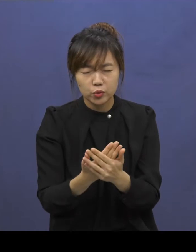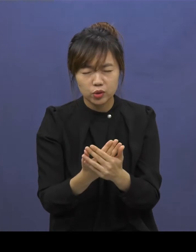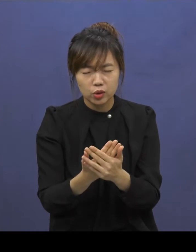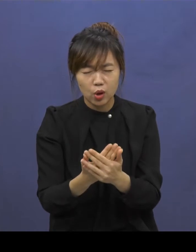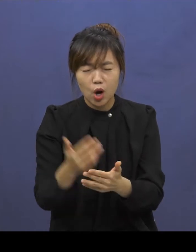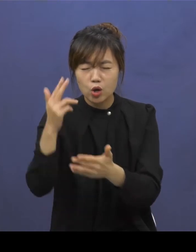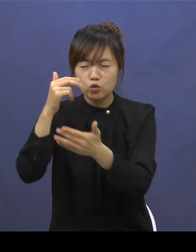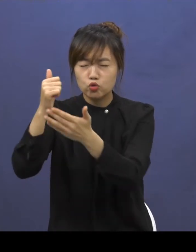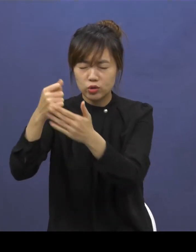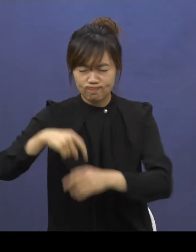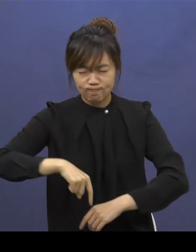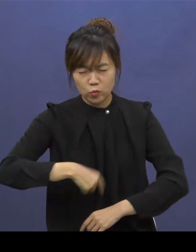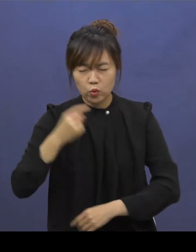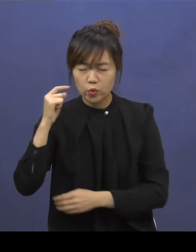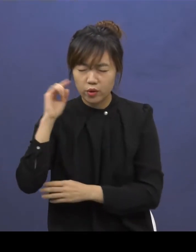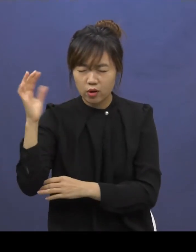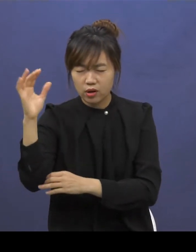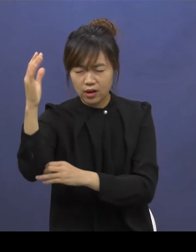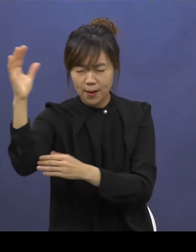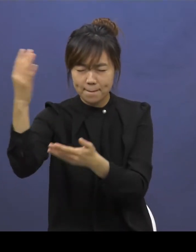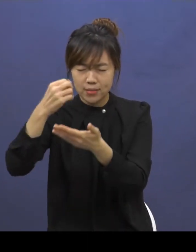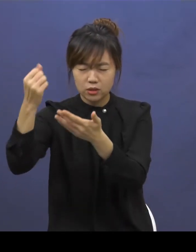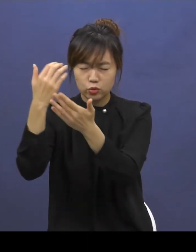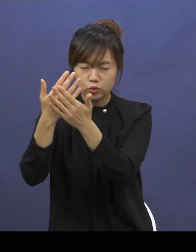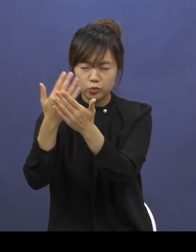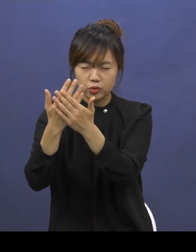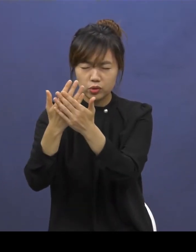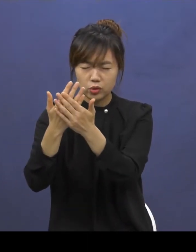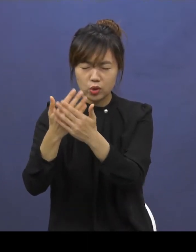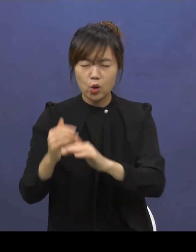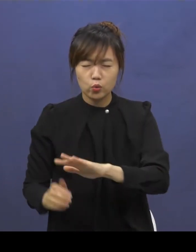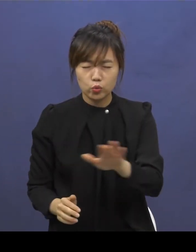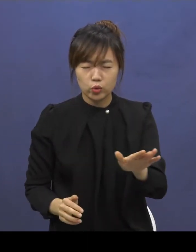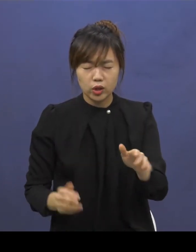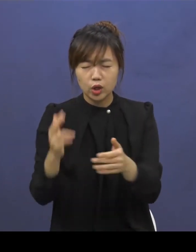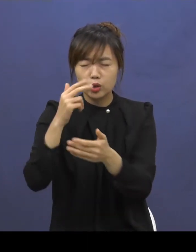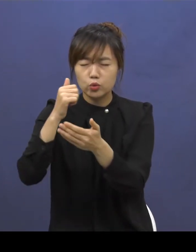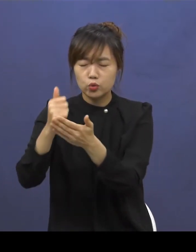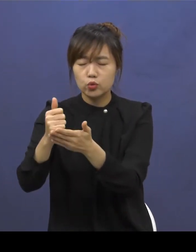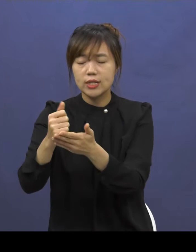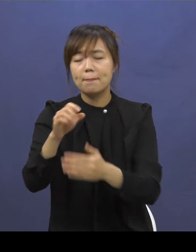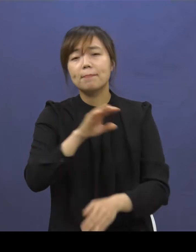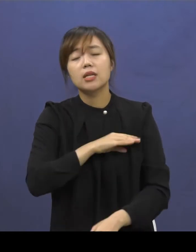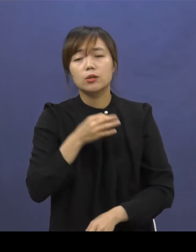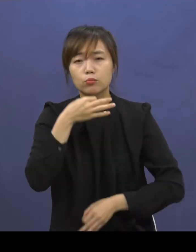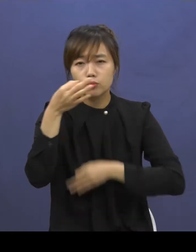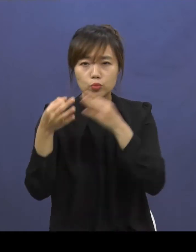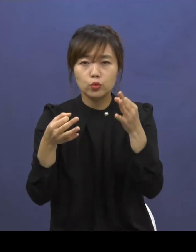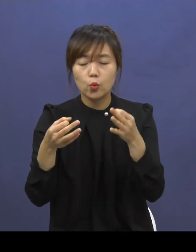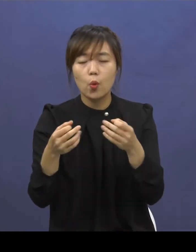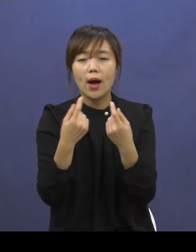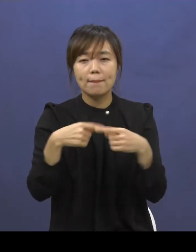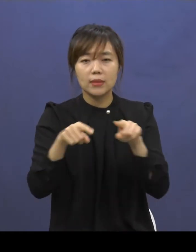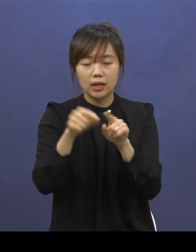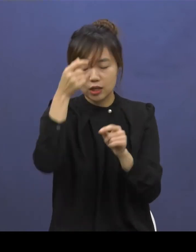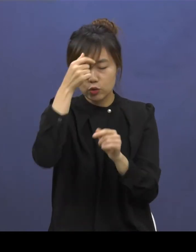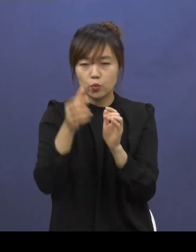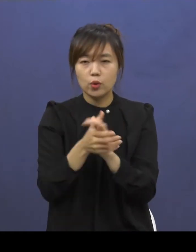영광 받아 주시옵소서. 우리 이 시간에 주님 이름 한번 크게 부르짖고 우리 시간에 다 함께 기도하며 통성으로 나아가겠습니다. 다